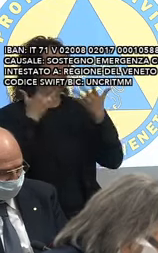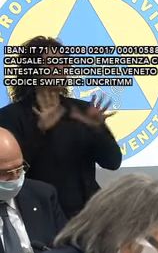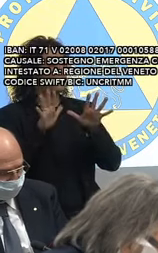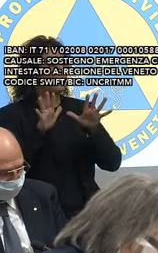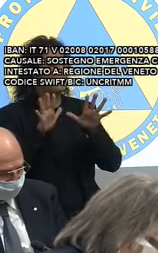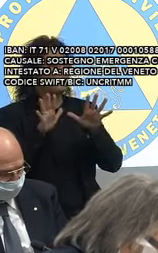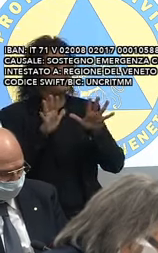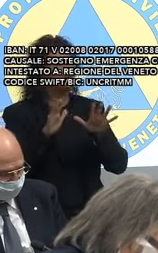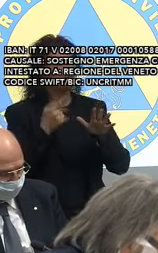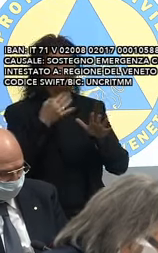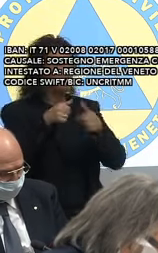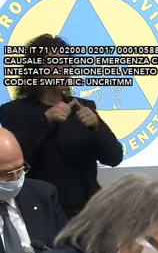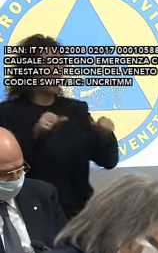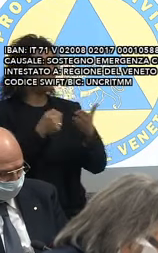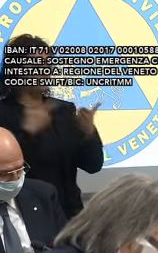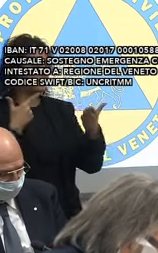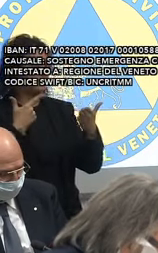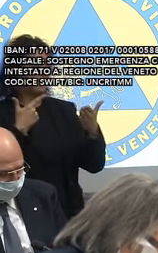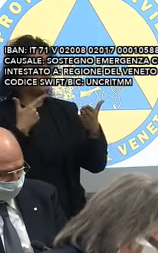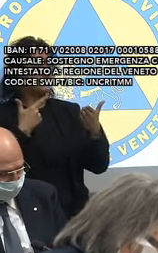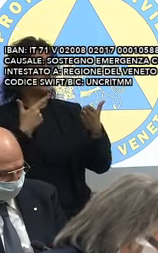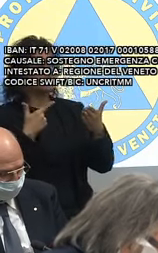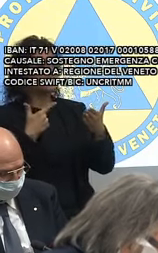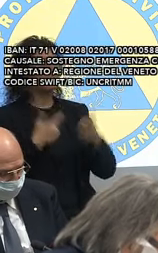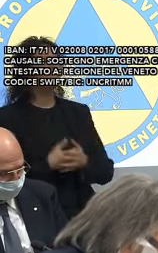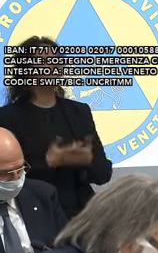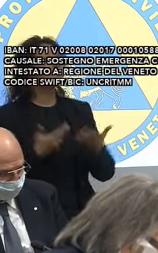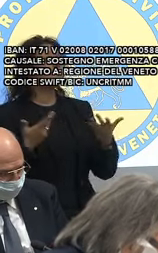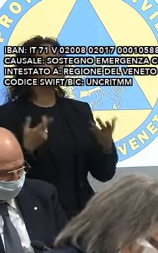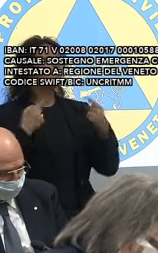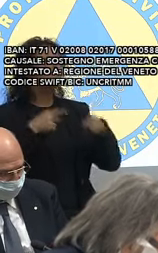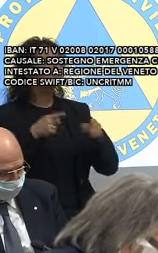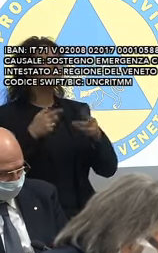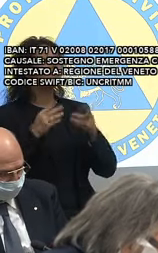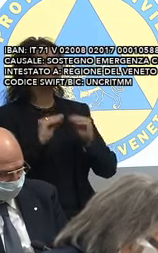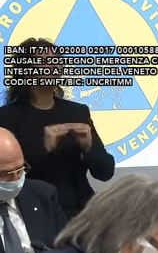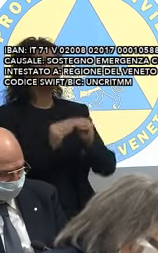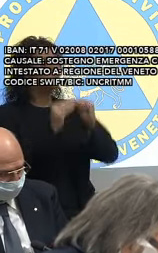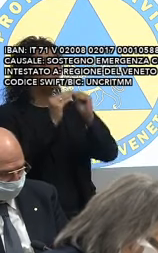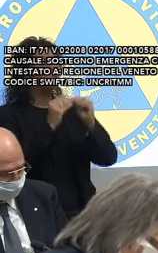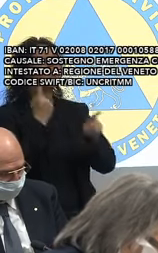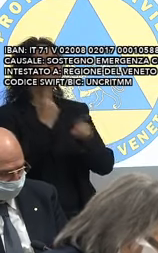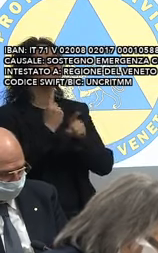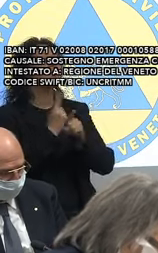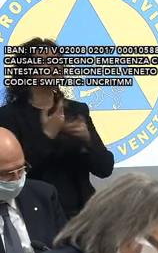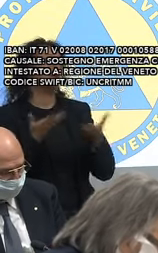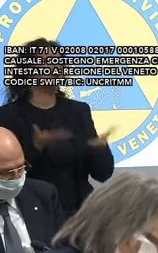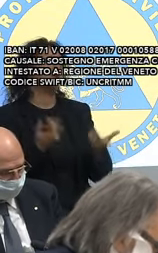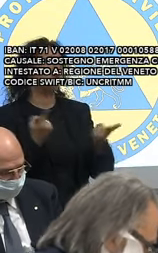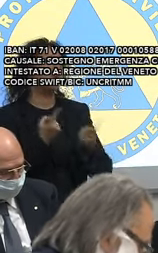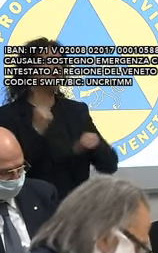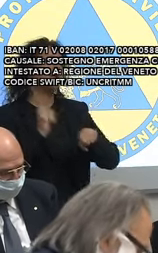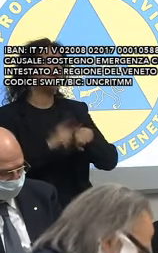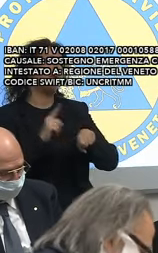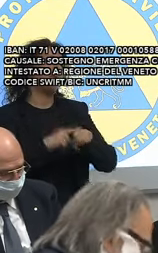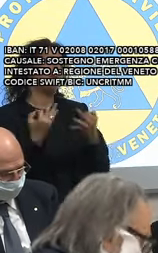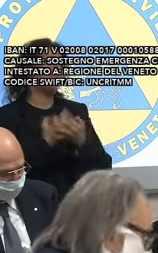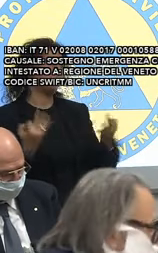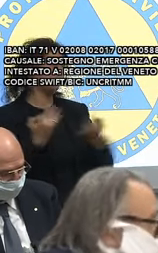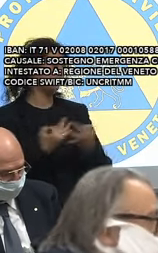una base importante. La verità è che queste strutture hanno bisogno di essere assolutamente realizzate in tempi ragionevoli. Punto.